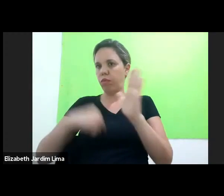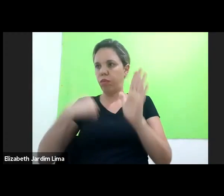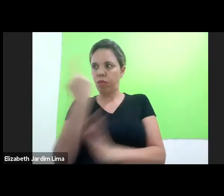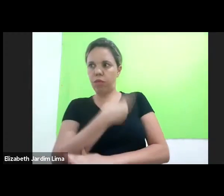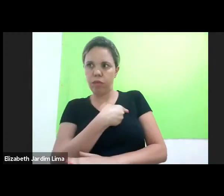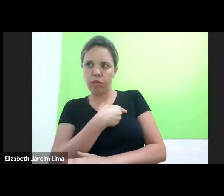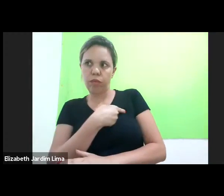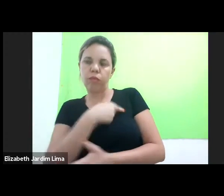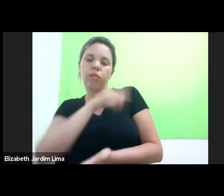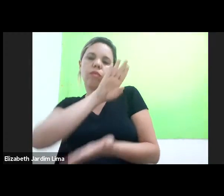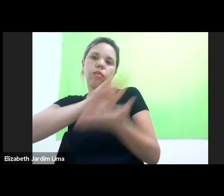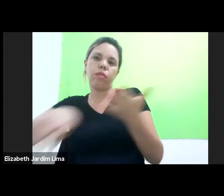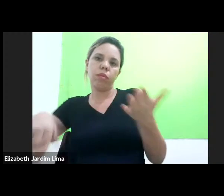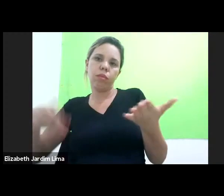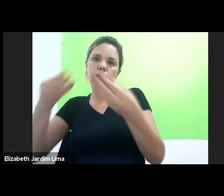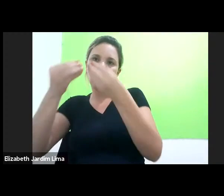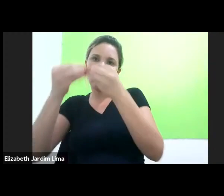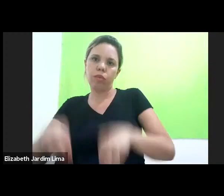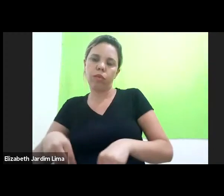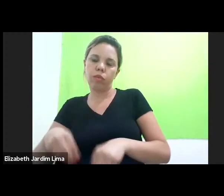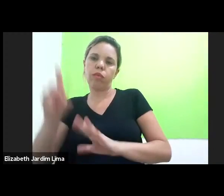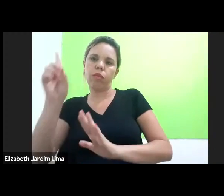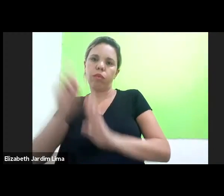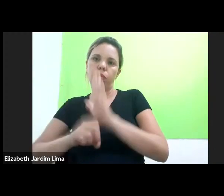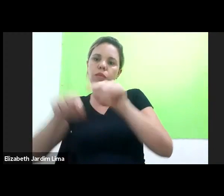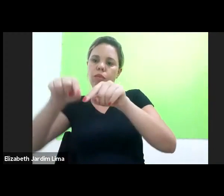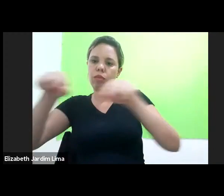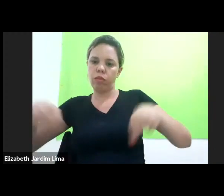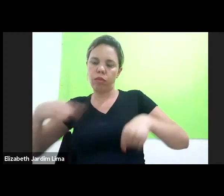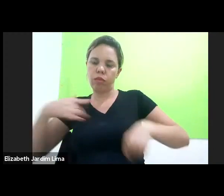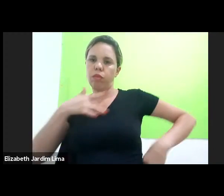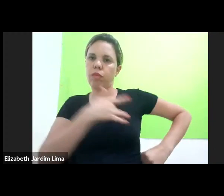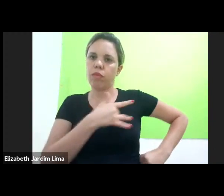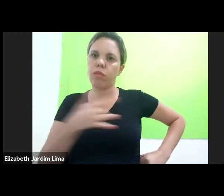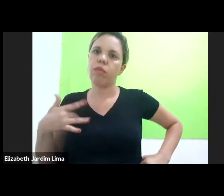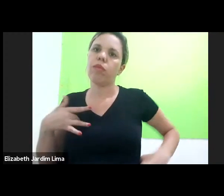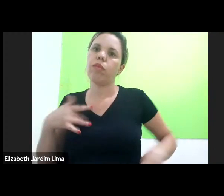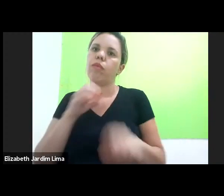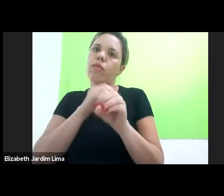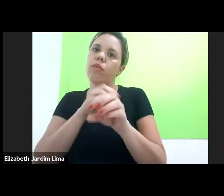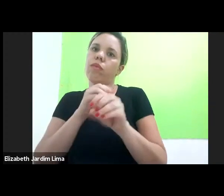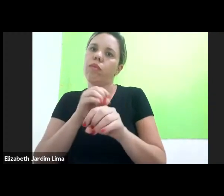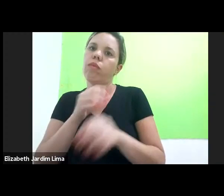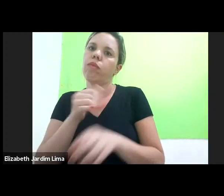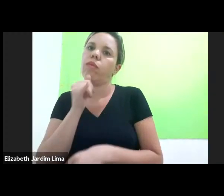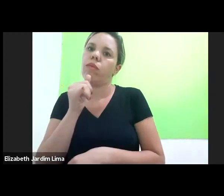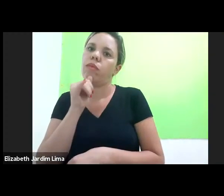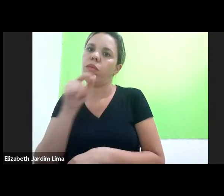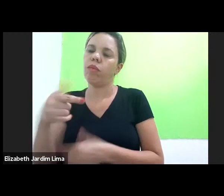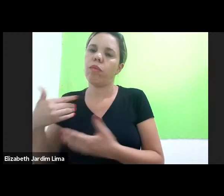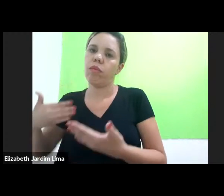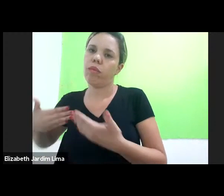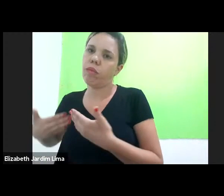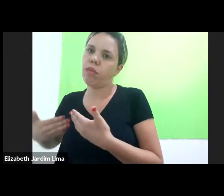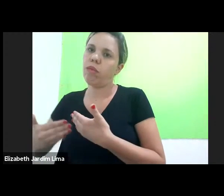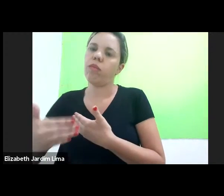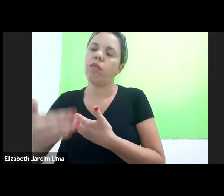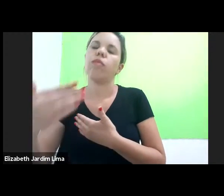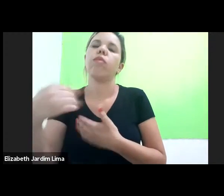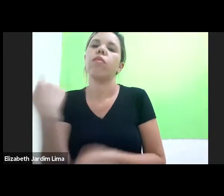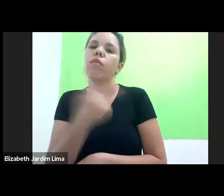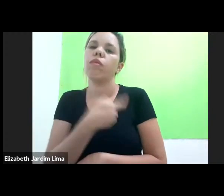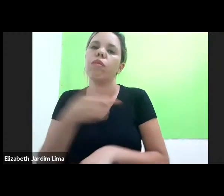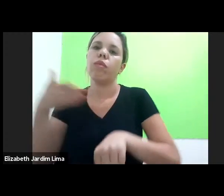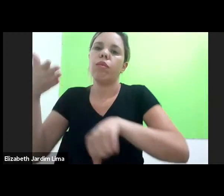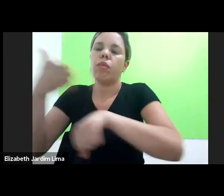violados, principalmente o direito à terra, à saúde, à educação. Exemplo disso, recentemente, né, nós